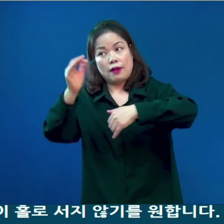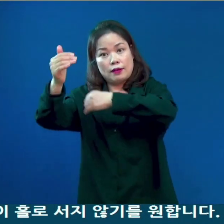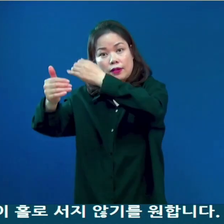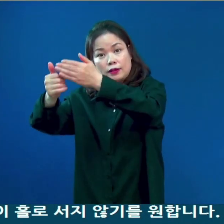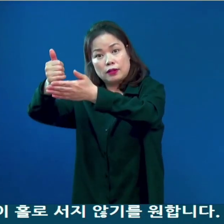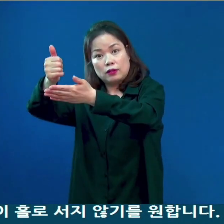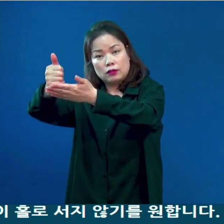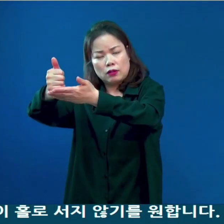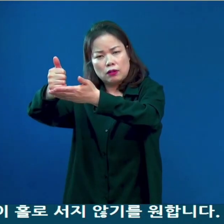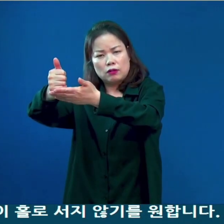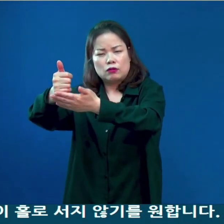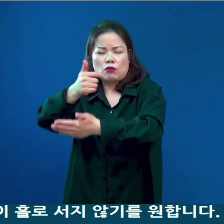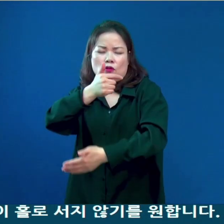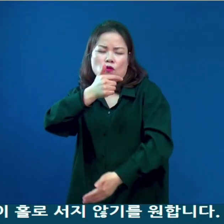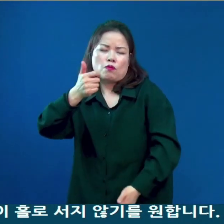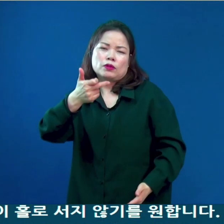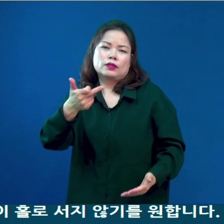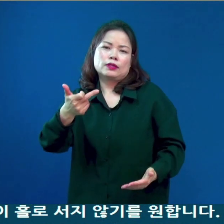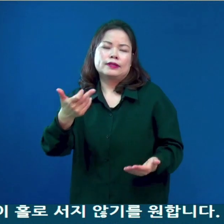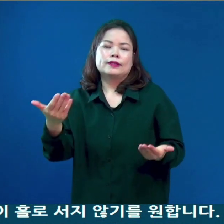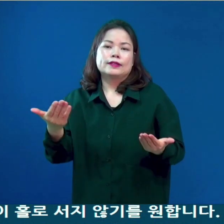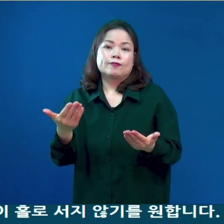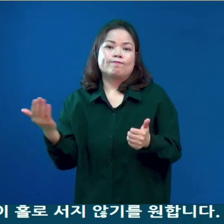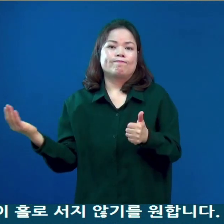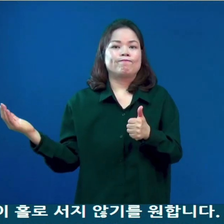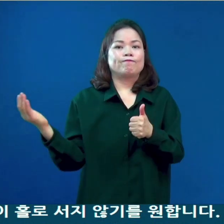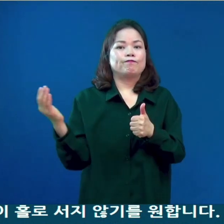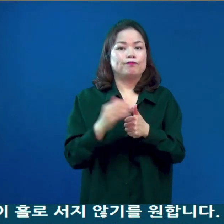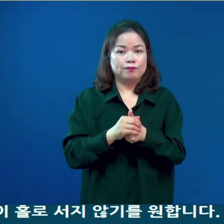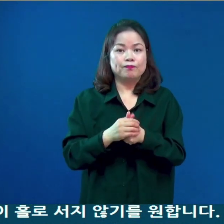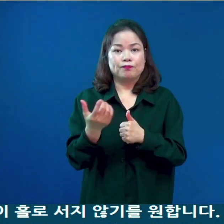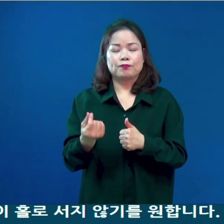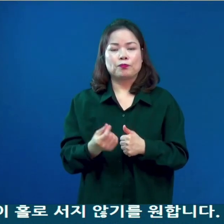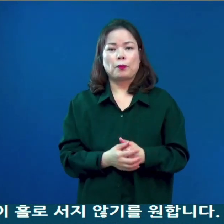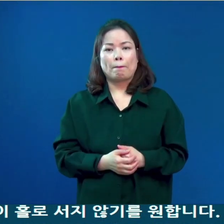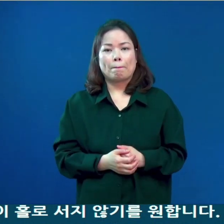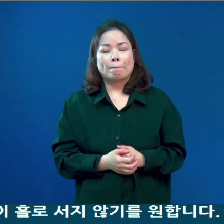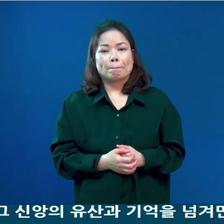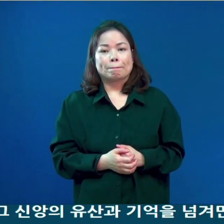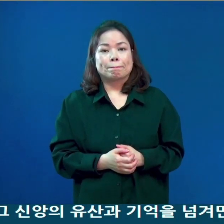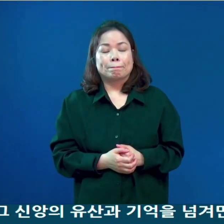하나님께서 너무나 큰 일을 맡기실 것입니다.